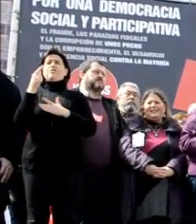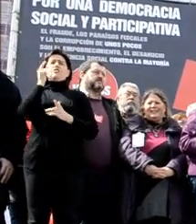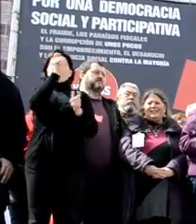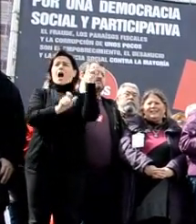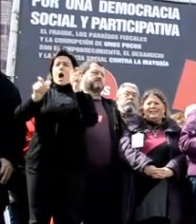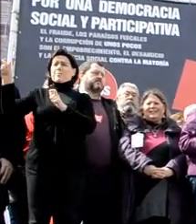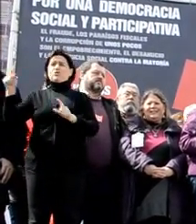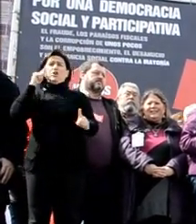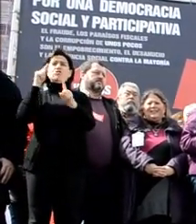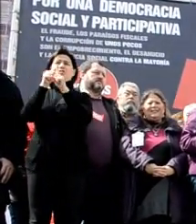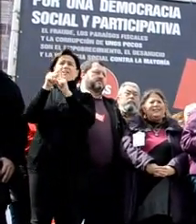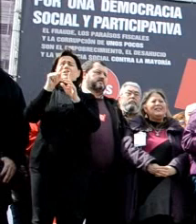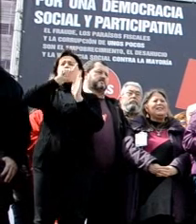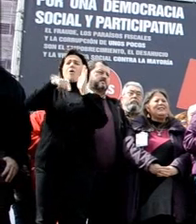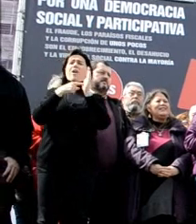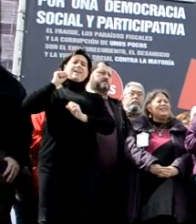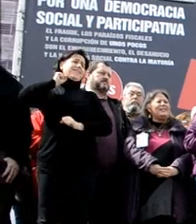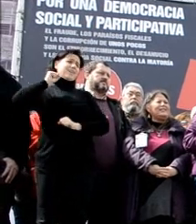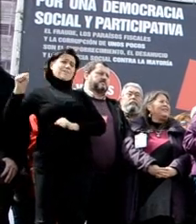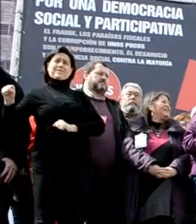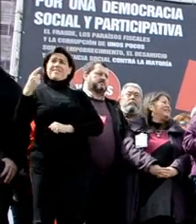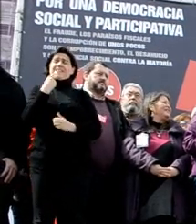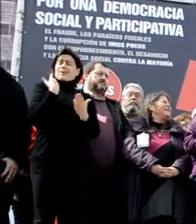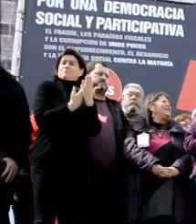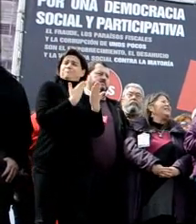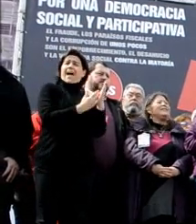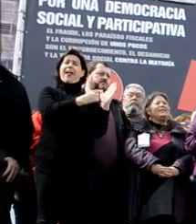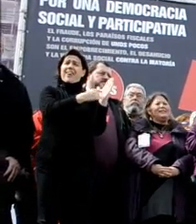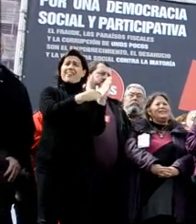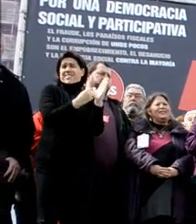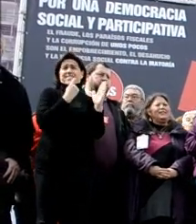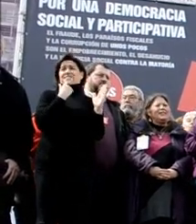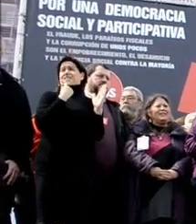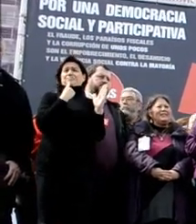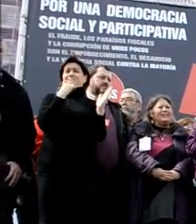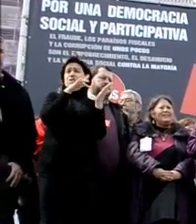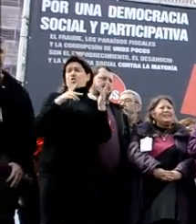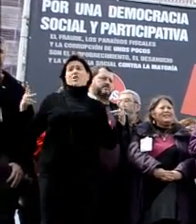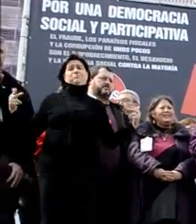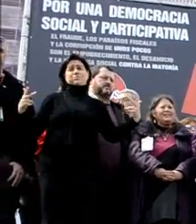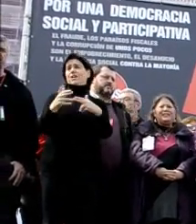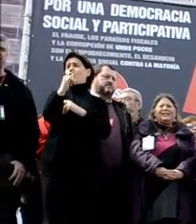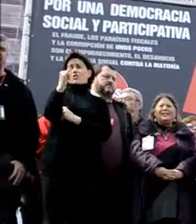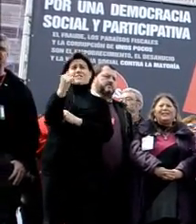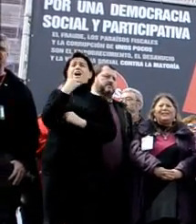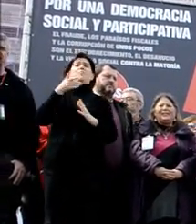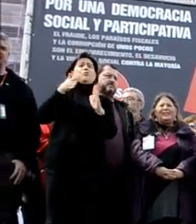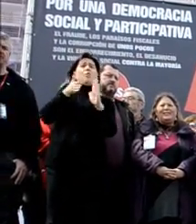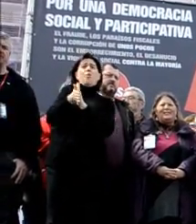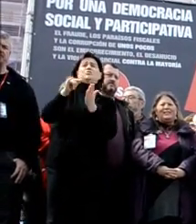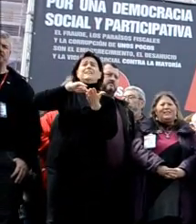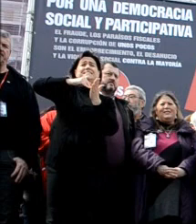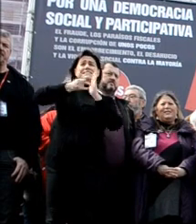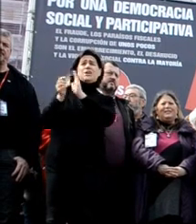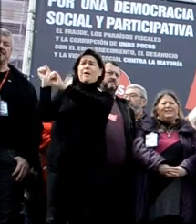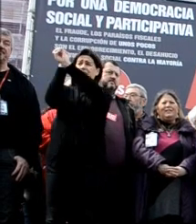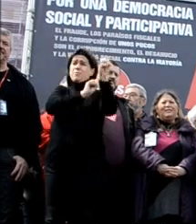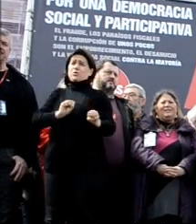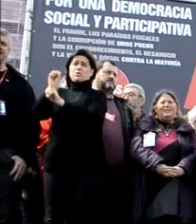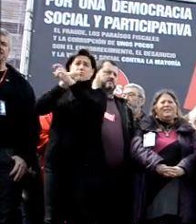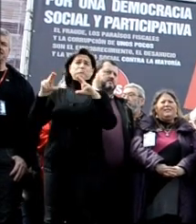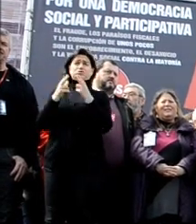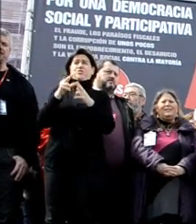de dependencia vienen a demostrar y a desmontar definitivamente el sistema de protección social público y